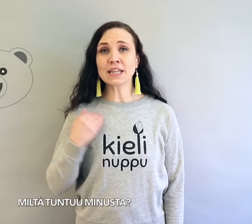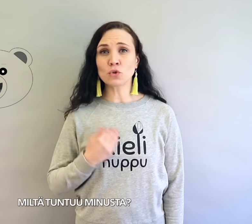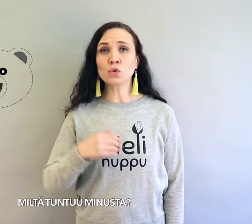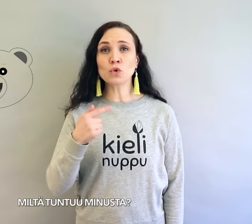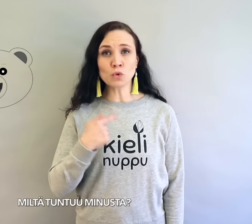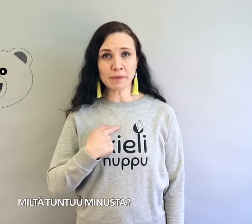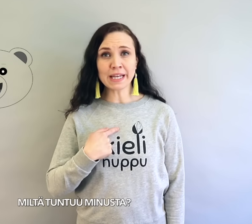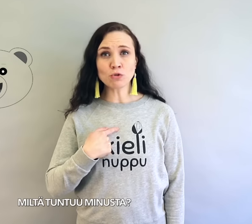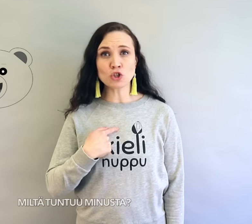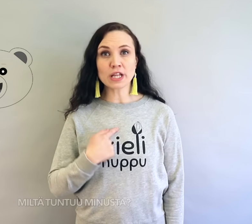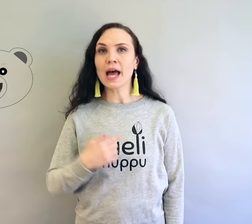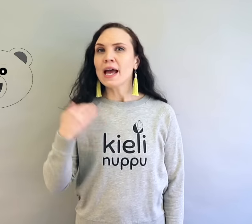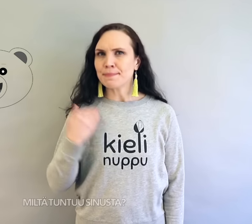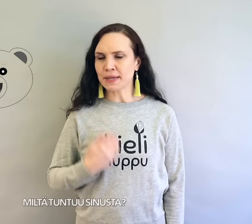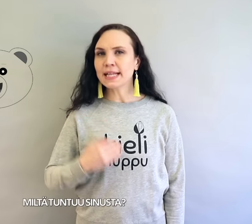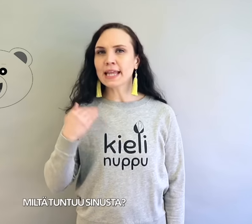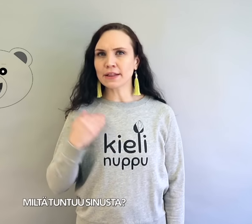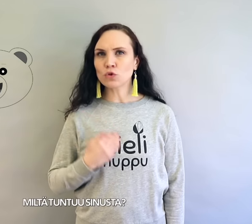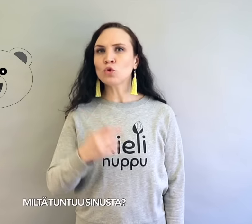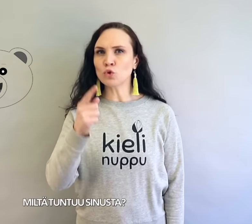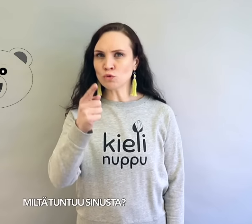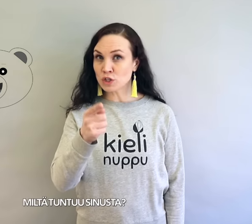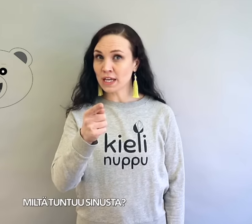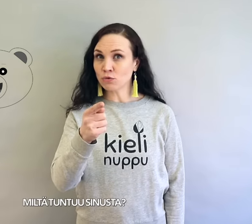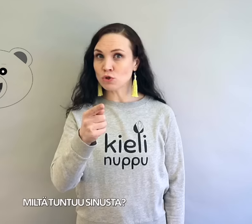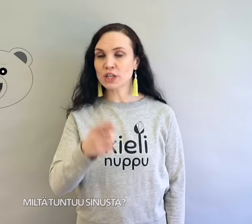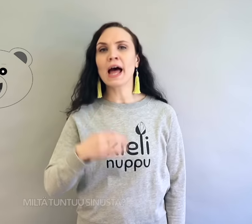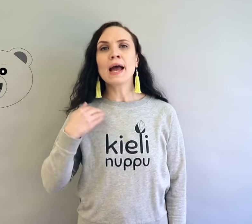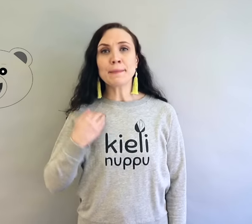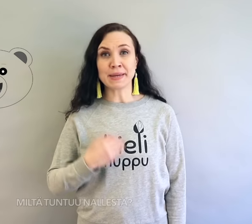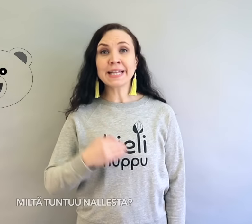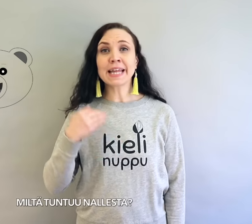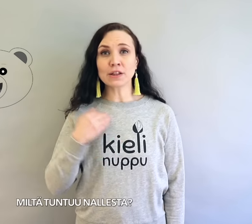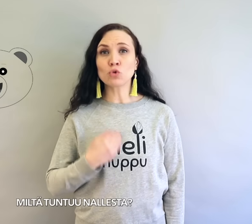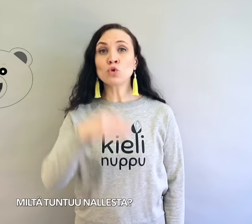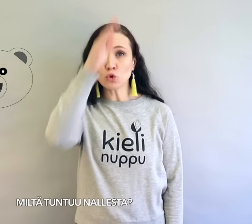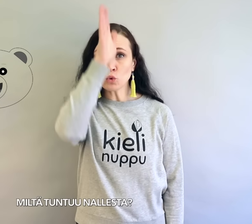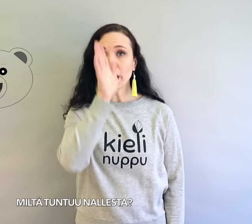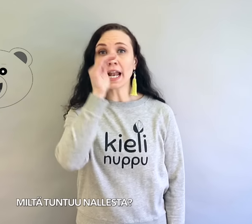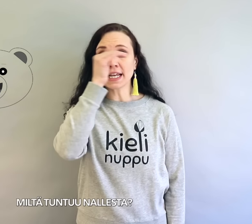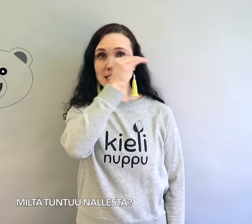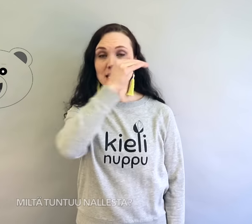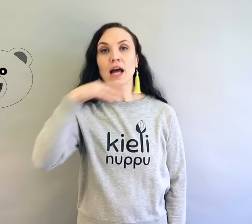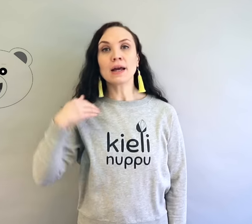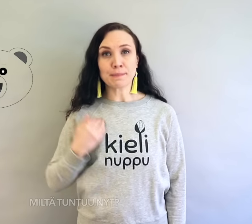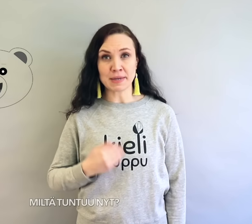miltä tuntuu minusta, miltä tuntuu sinusta, miltä tuntuu nallesta,